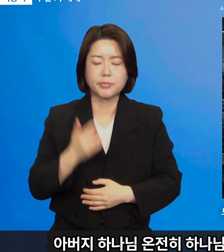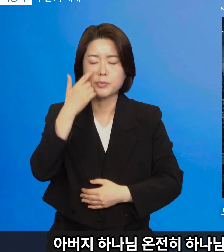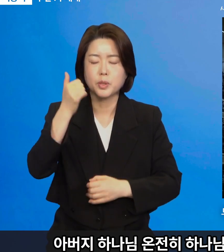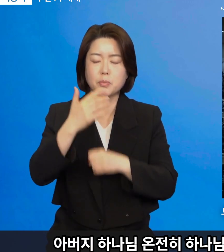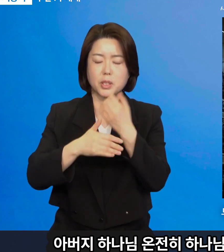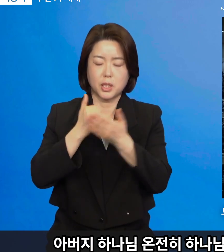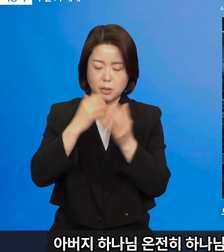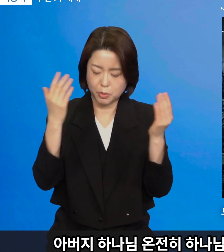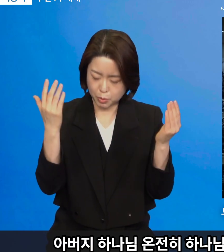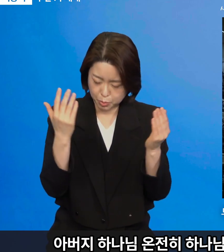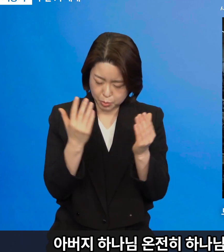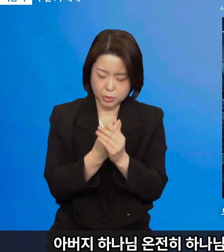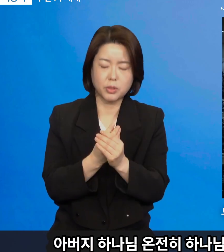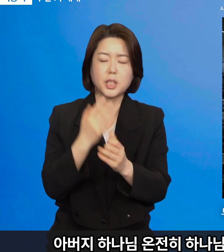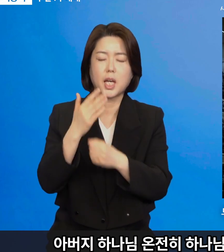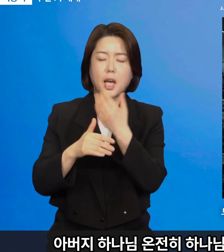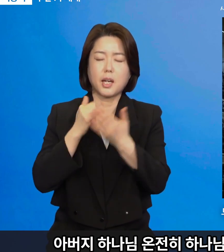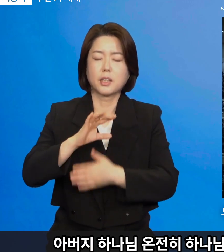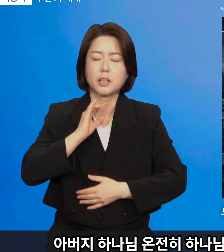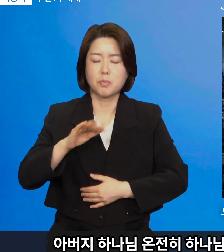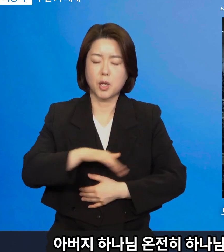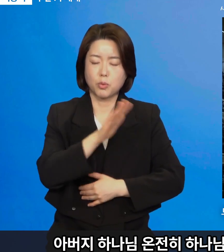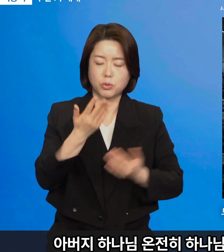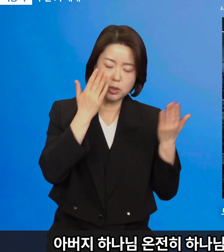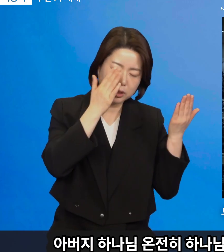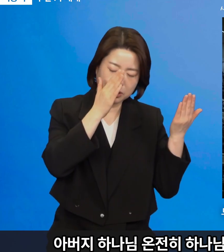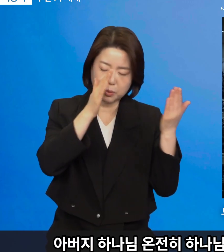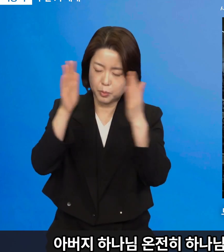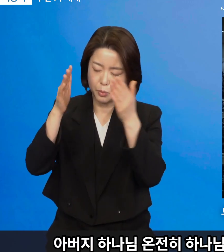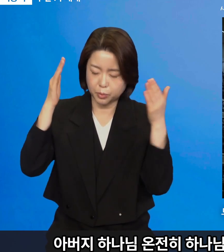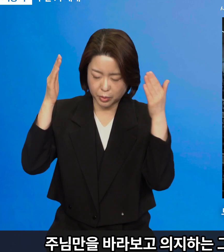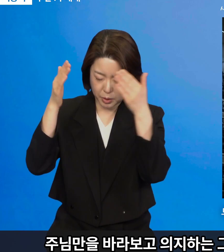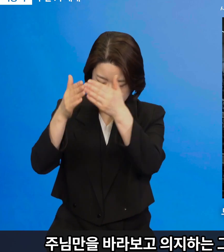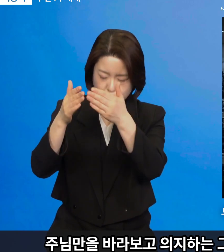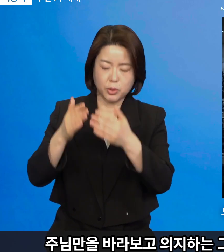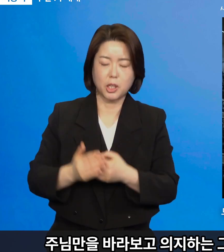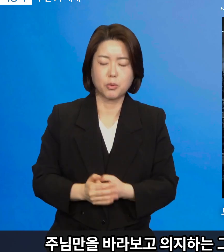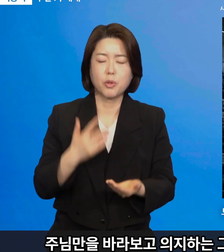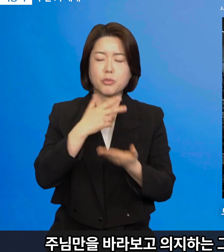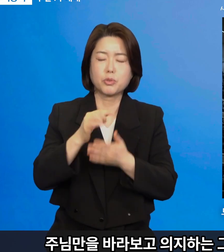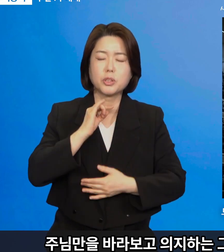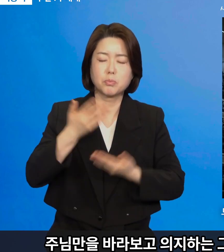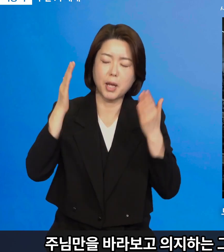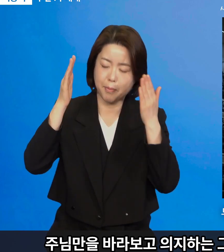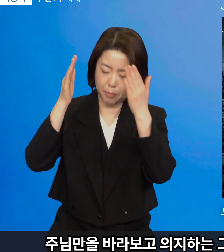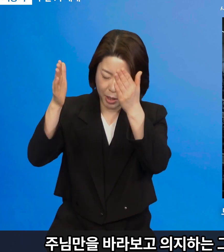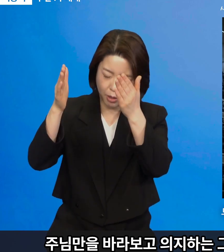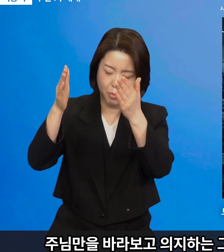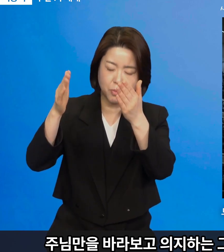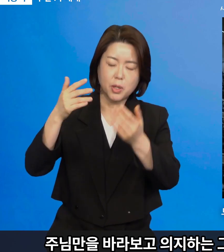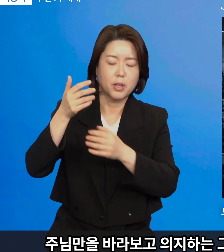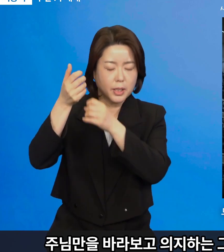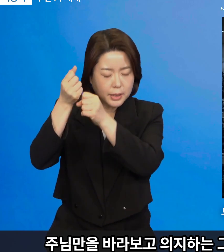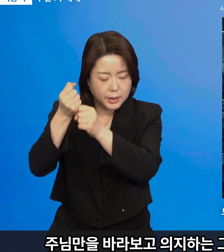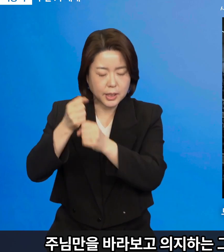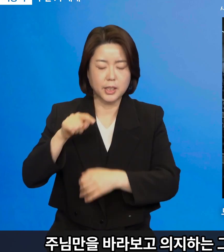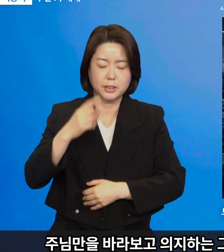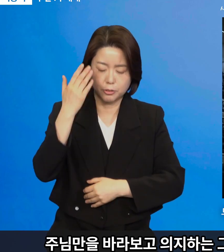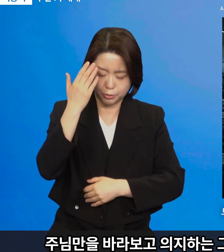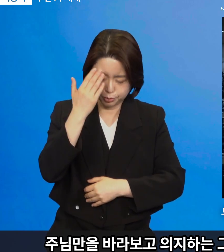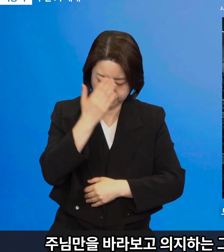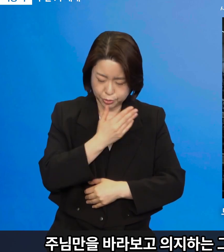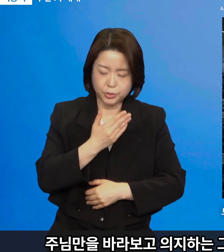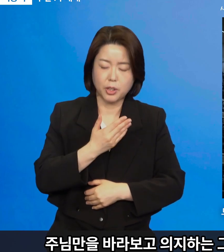하나님, 온전히 하나님께만 우리의 시선을 집중하며 주님만을 바라보고 의지하는 그 순결한